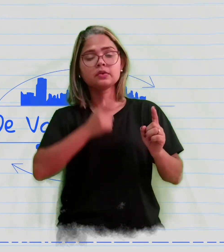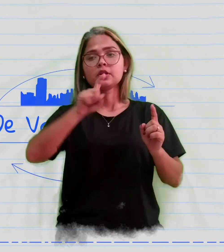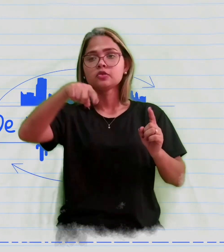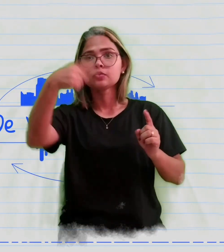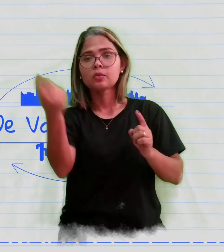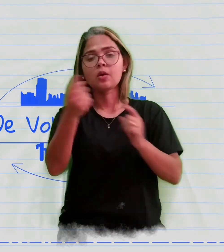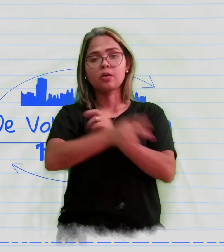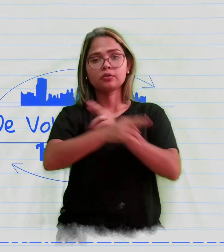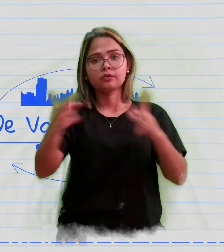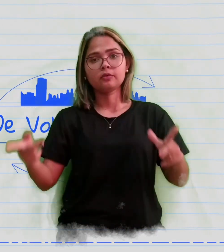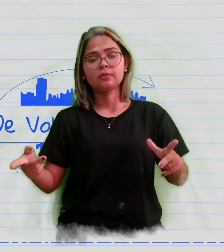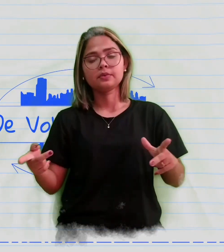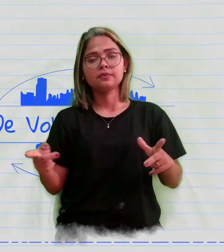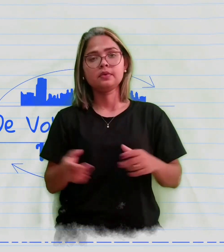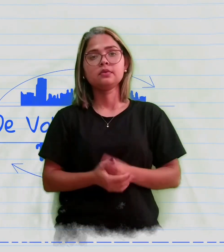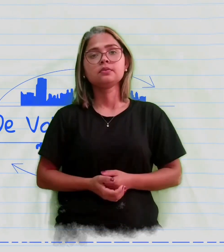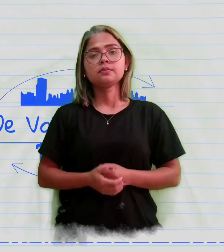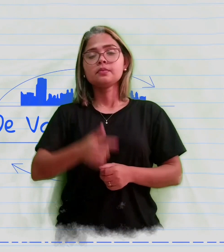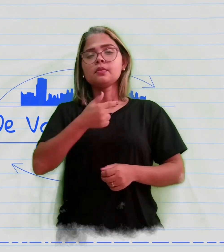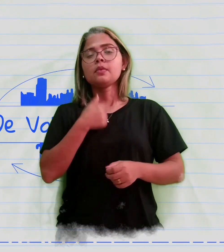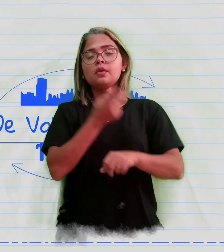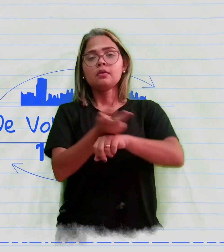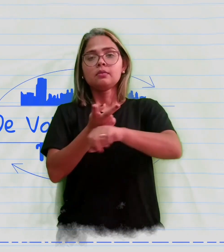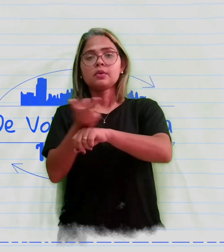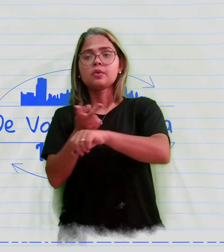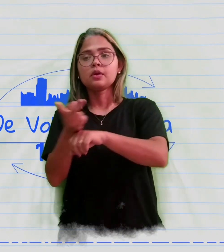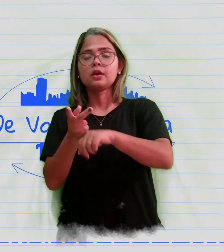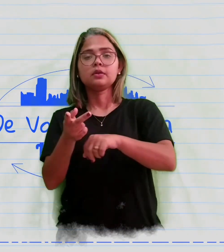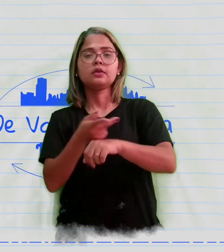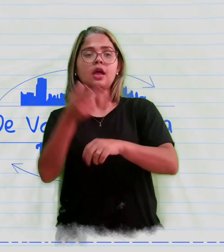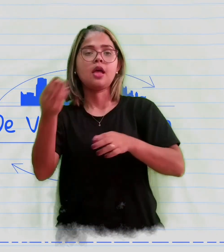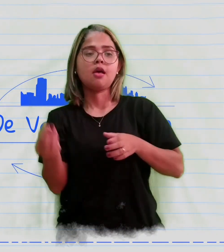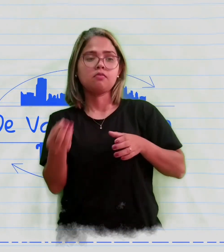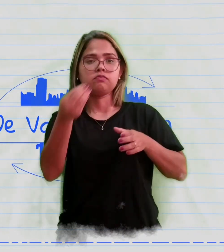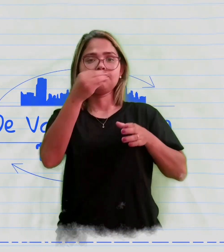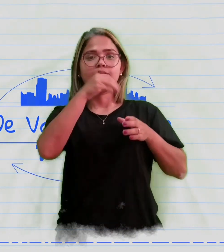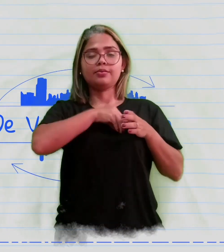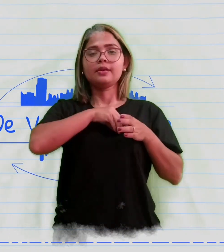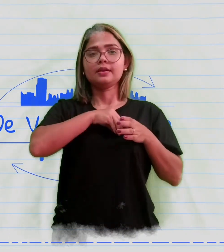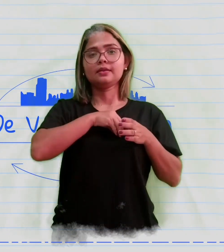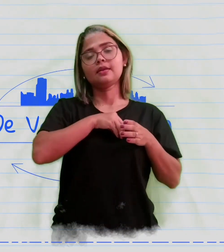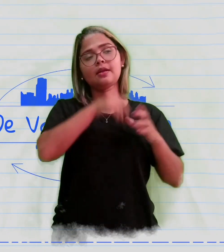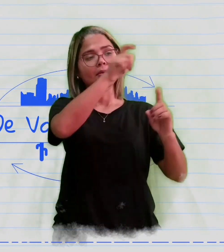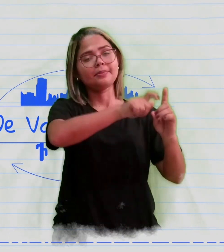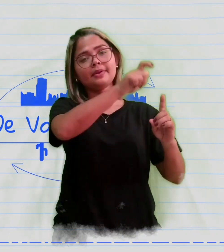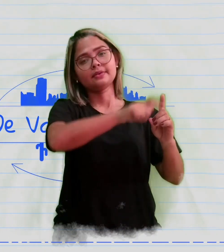outra forma, né? Então, eu tava meio que procurando entrar na personagem. Então, eu ia procurar pra sempre, porque isso não existe,